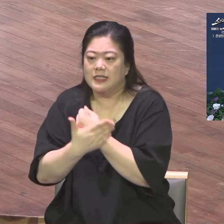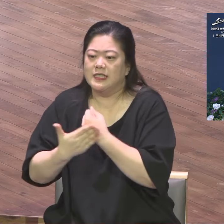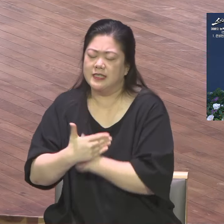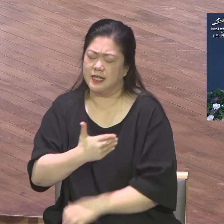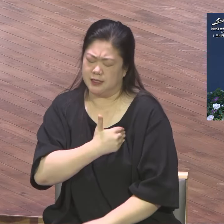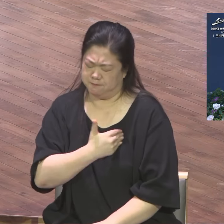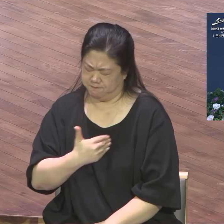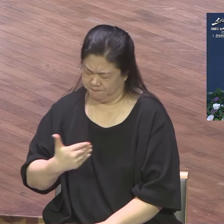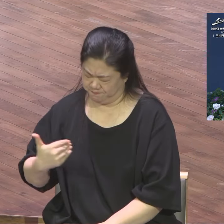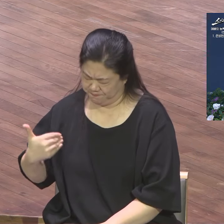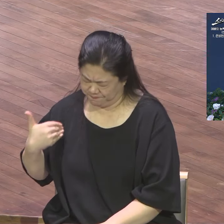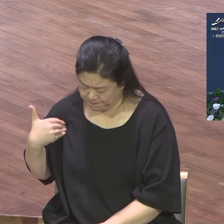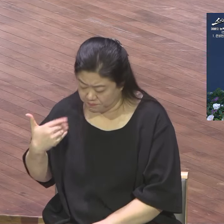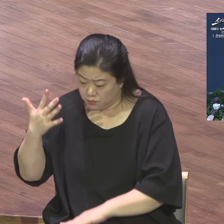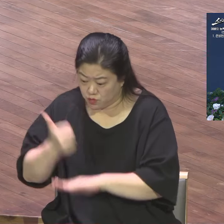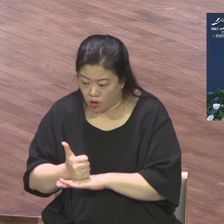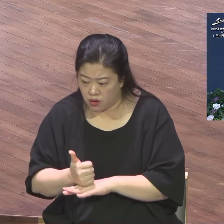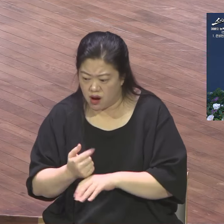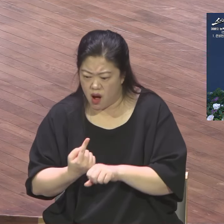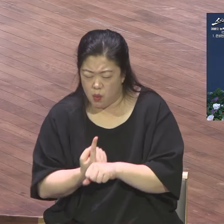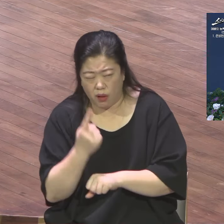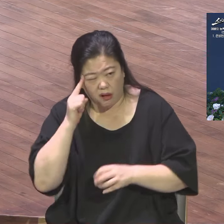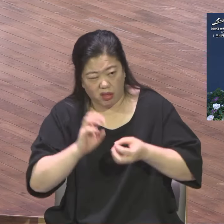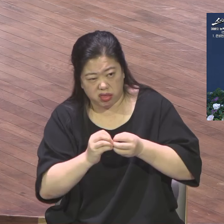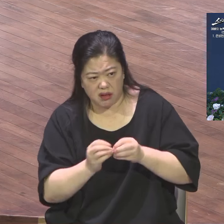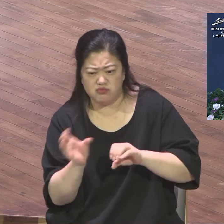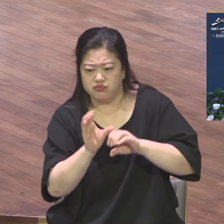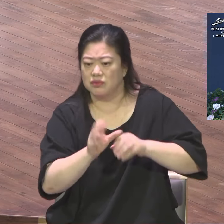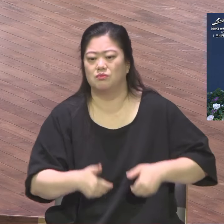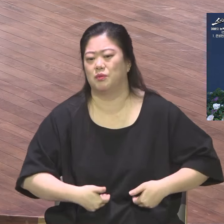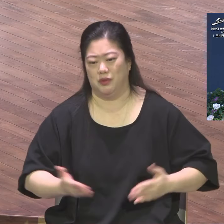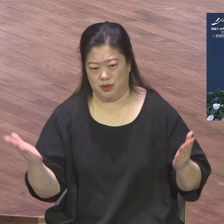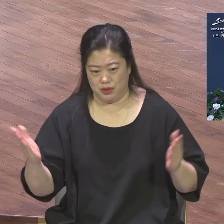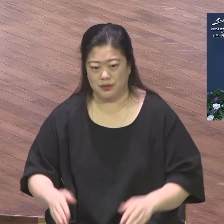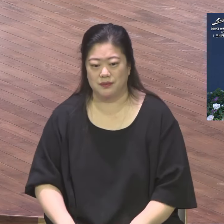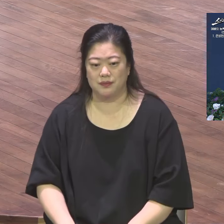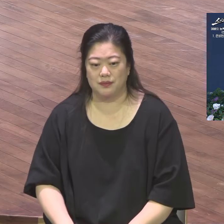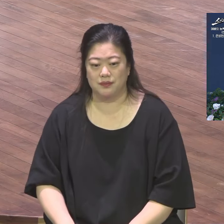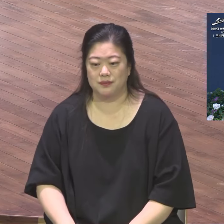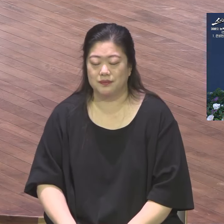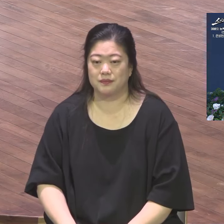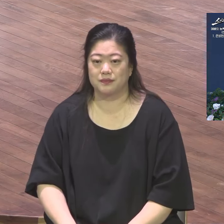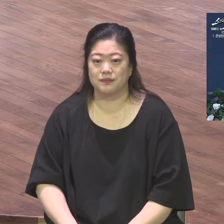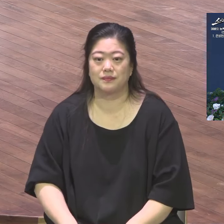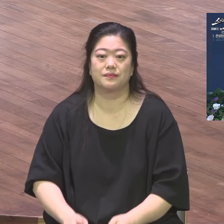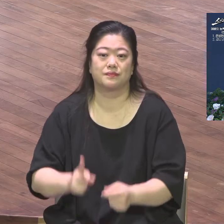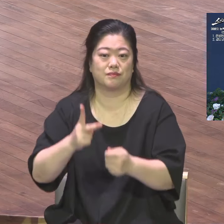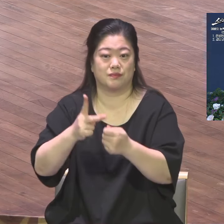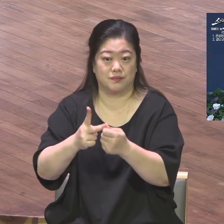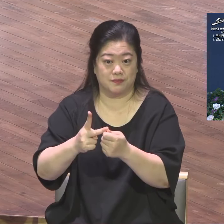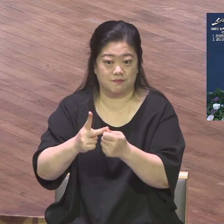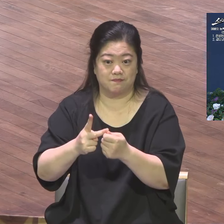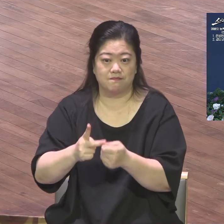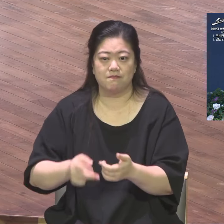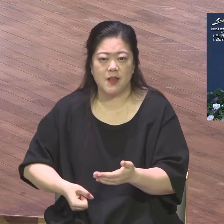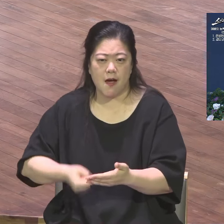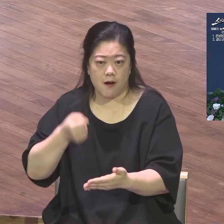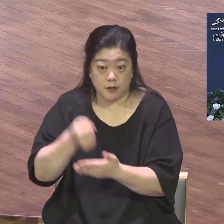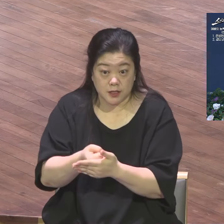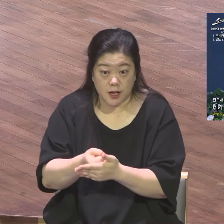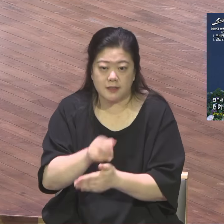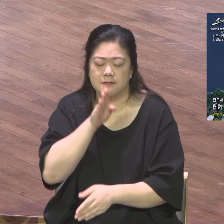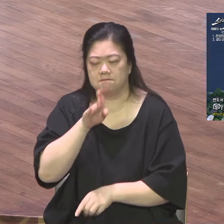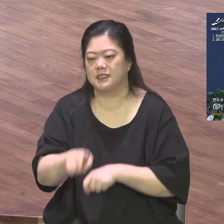체험하면서 영육관의 삶의 장막터를 넓혀가시기를 주님으로 축복합니다. 두 번째로 결단과 실천입니다. 4절